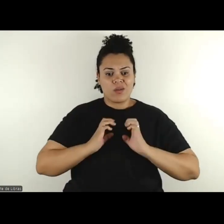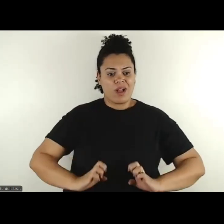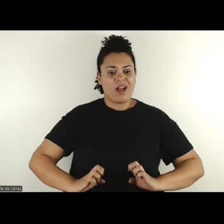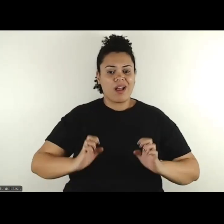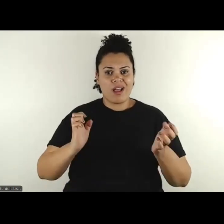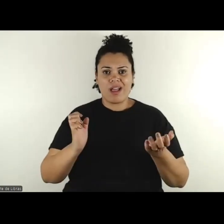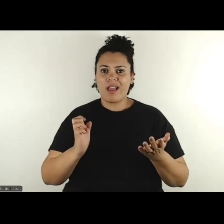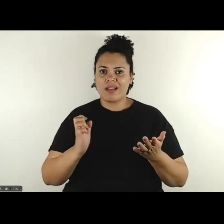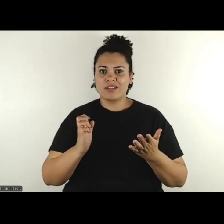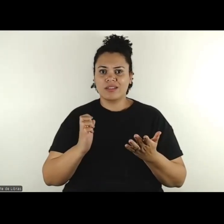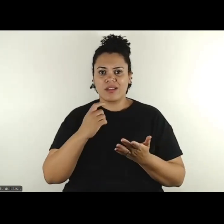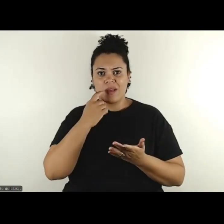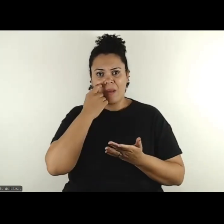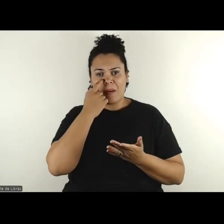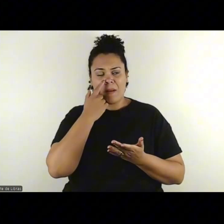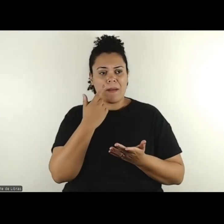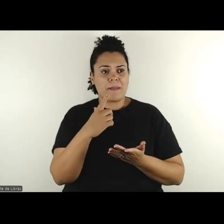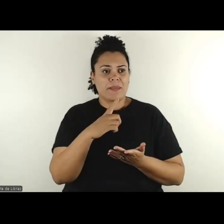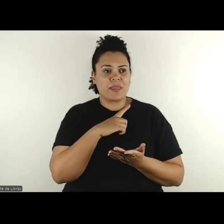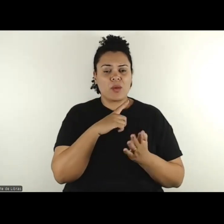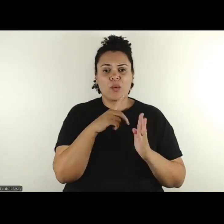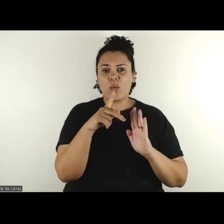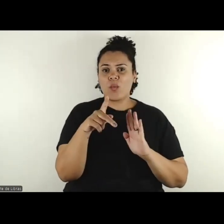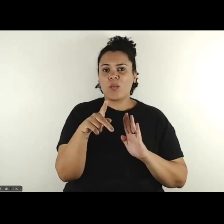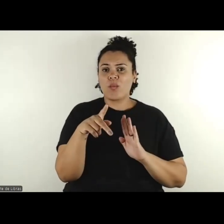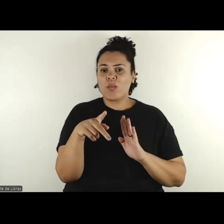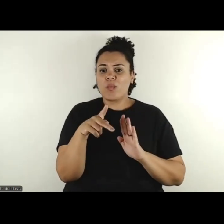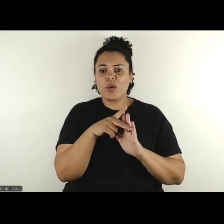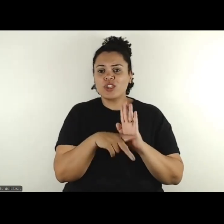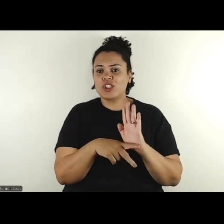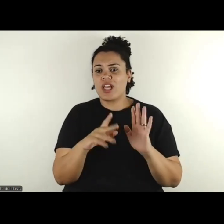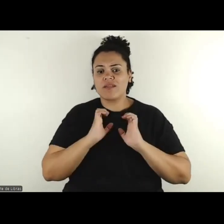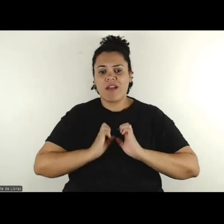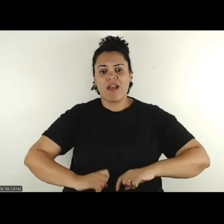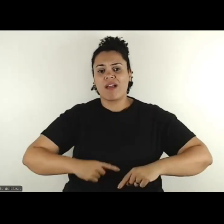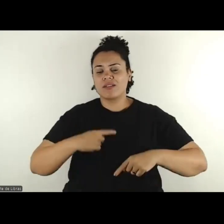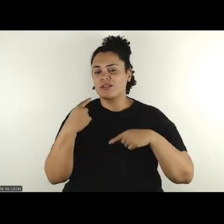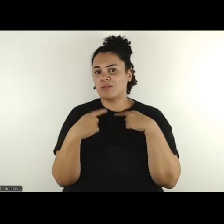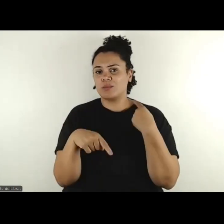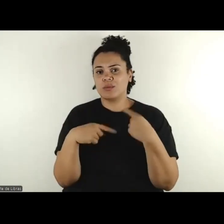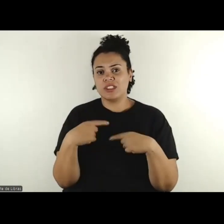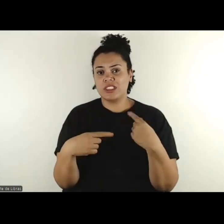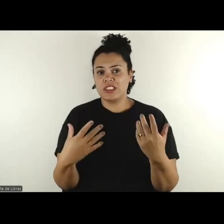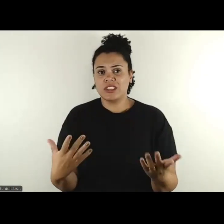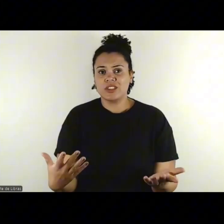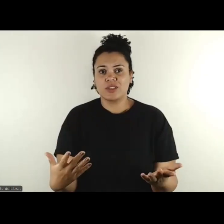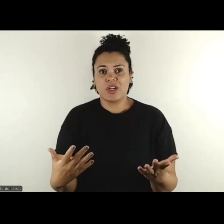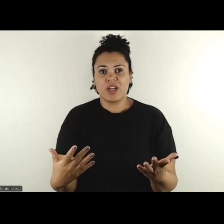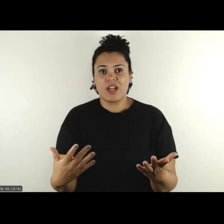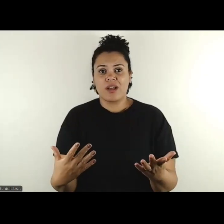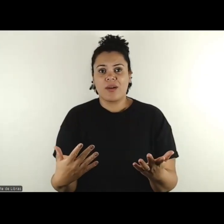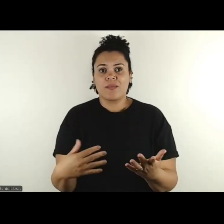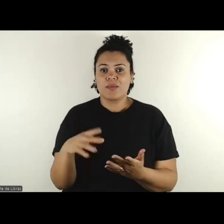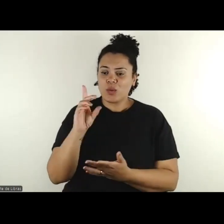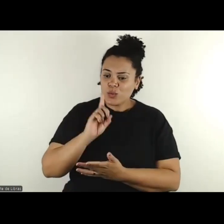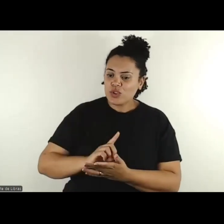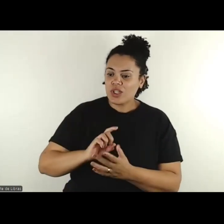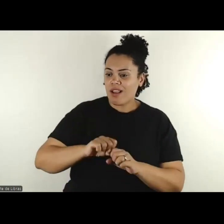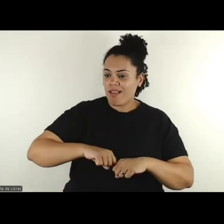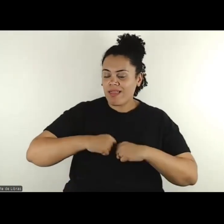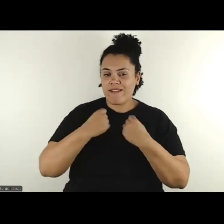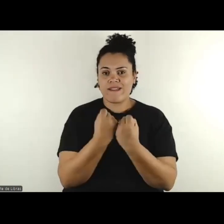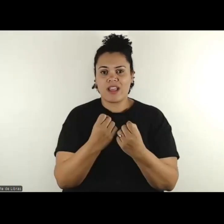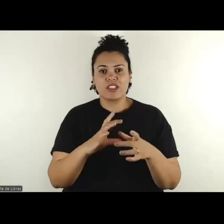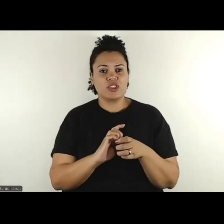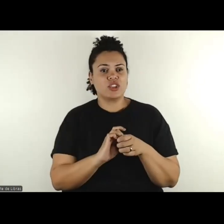de frente com o nosso projeto ético-político, né? Que vai bater de frente com os direitos que a gente defende, como a